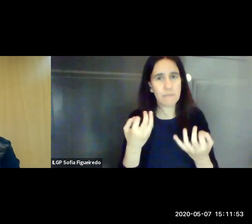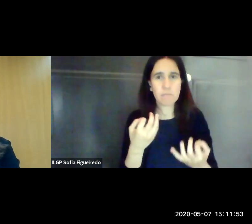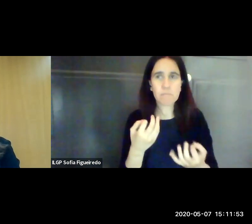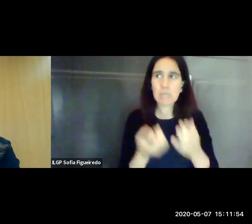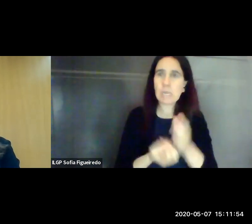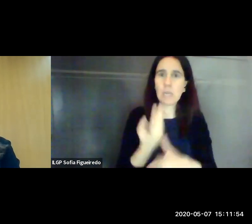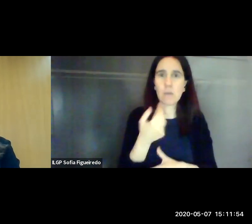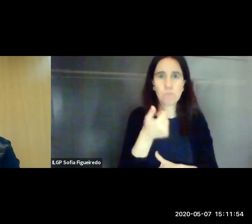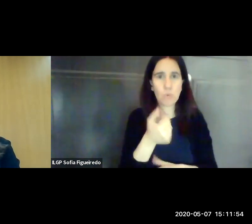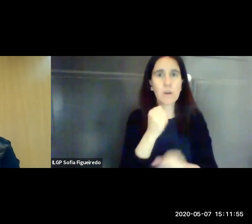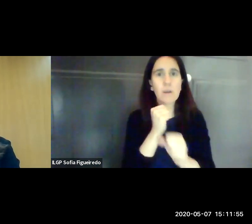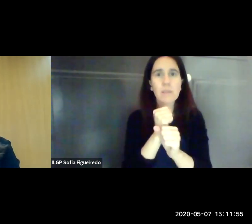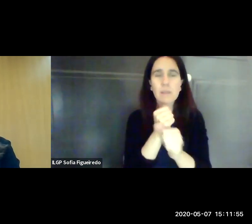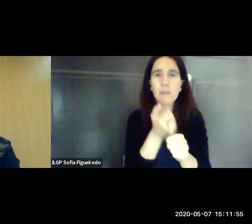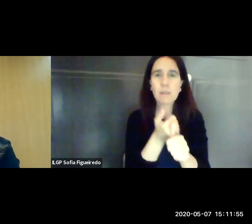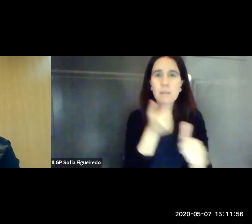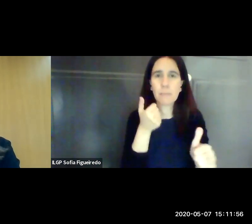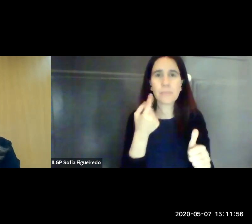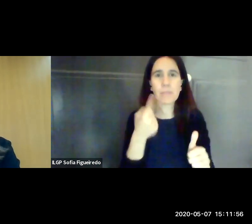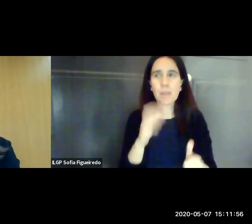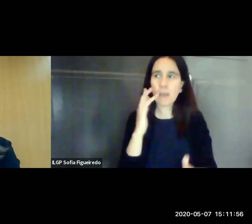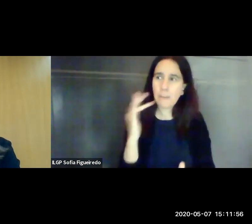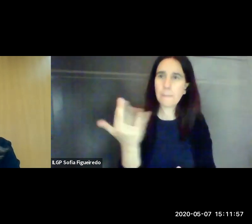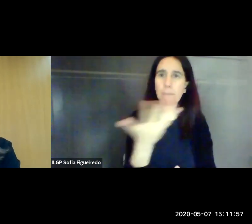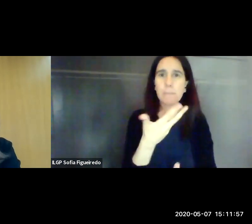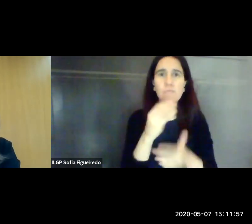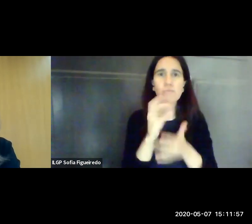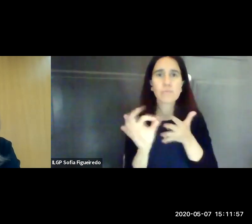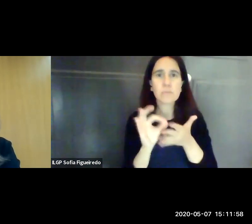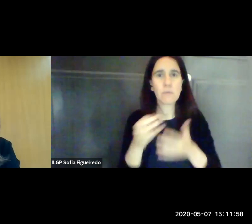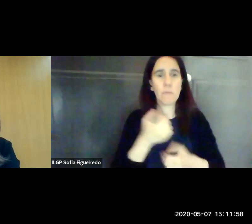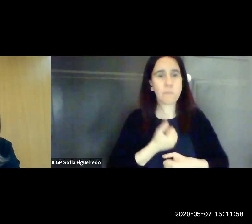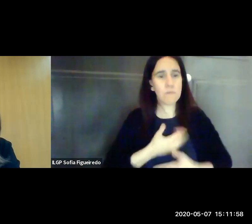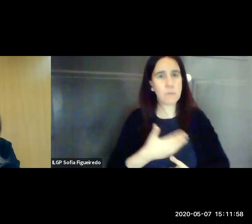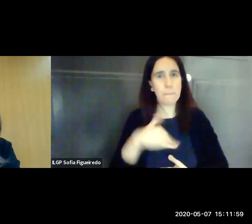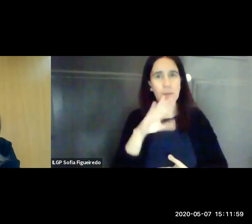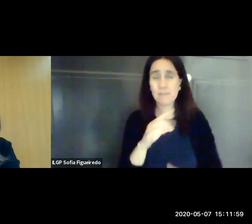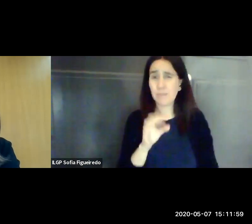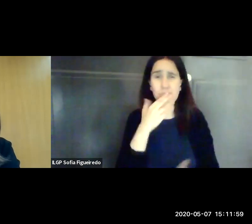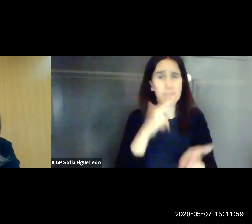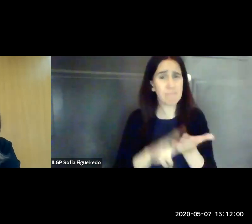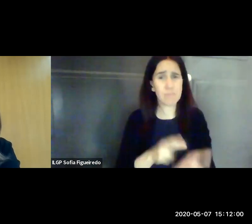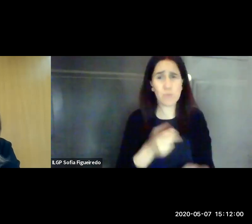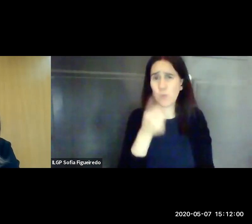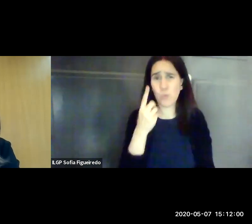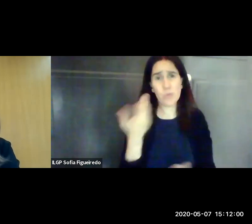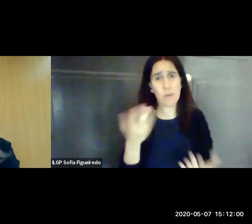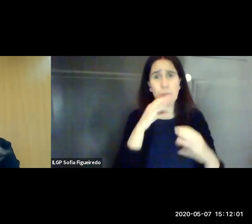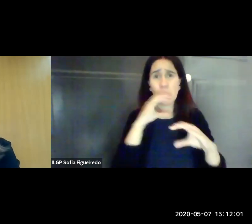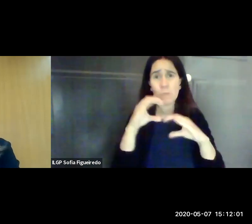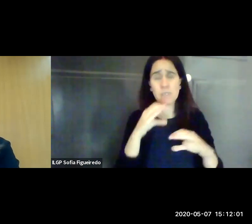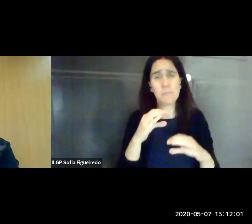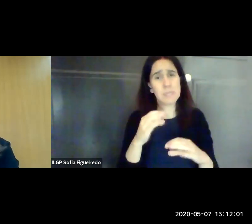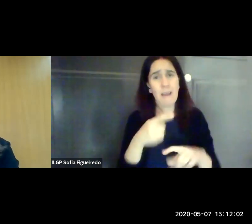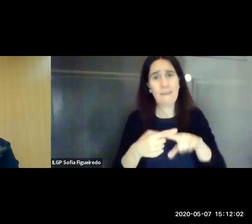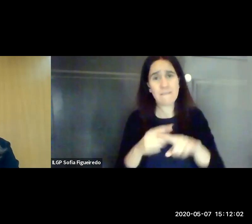para o teletrabalho, ambientes específicos mais profissionais não é, e portanto a comunicação também tem aqui que ser mais